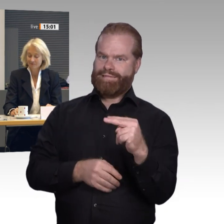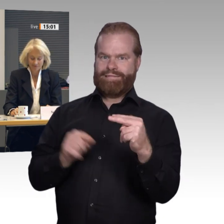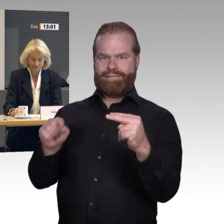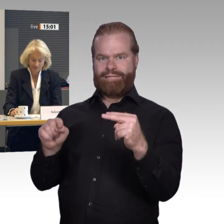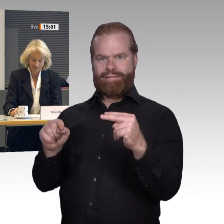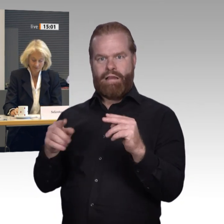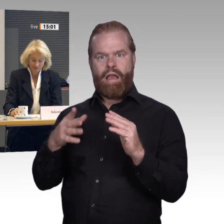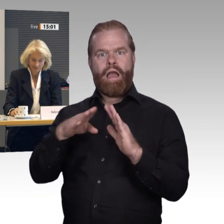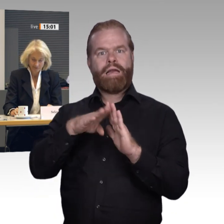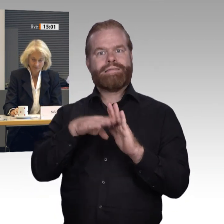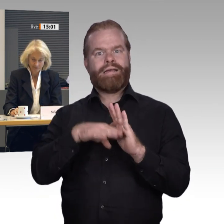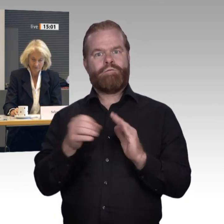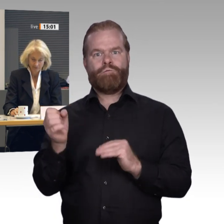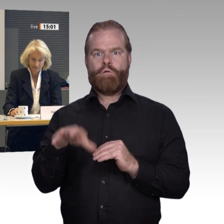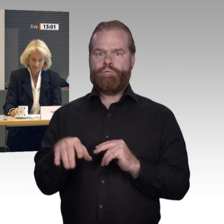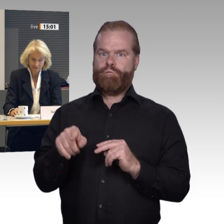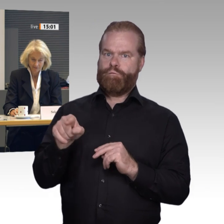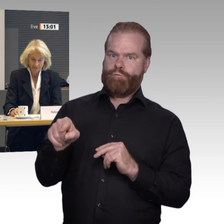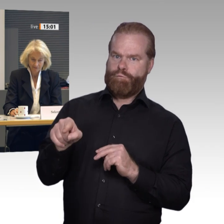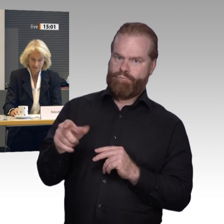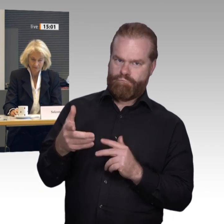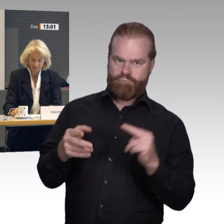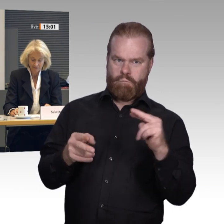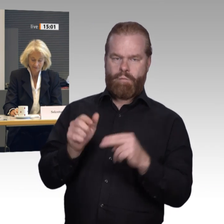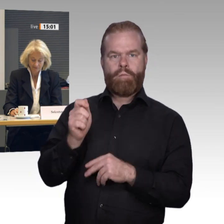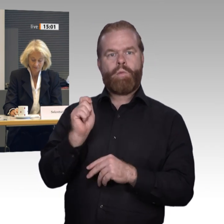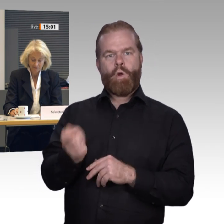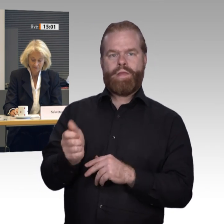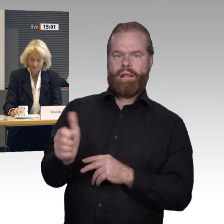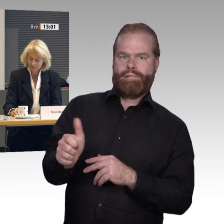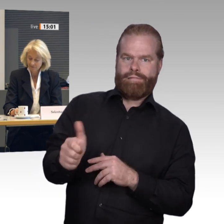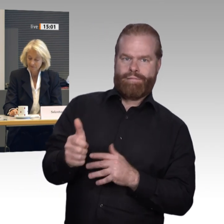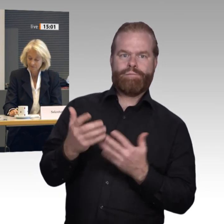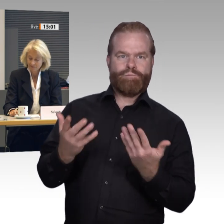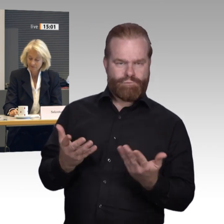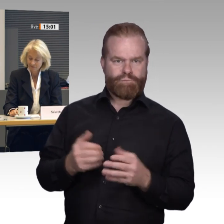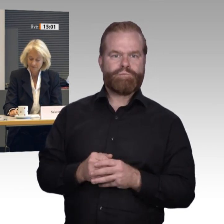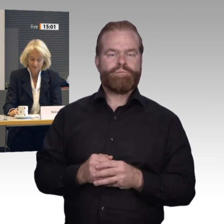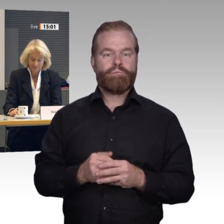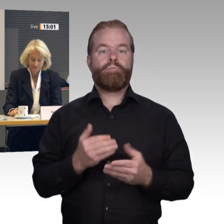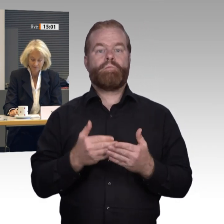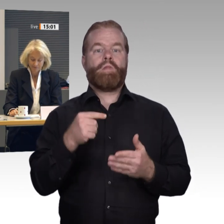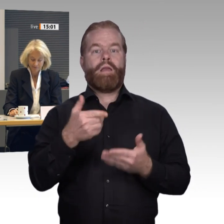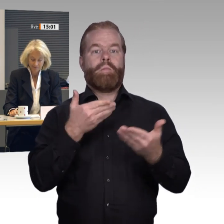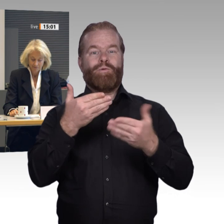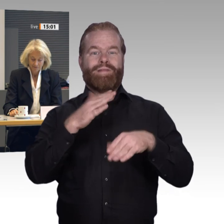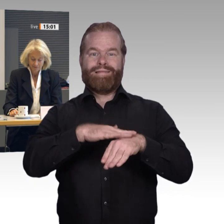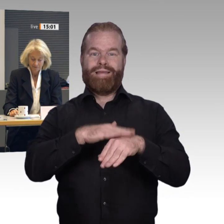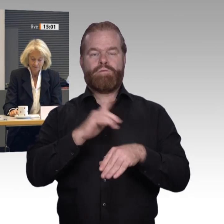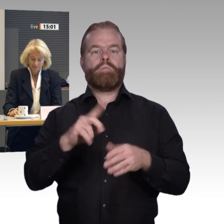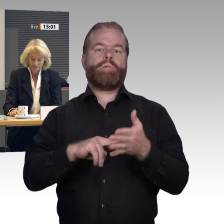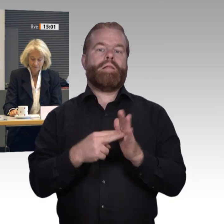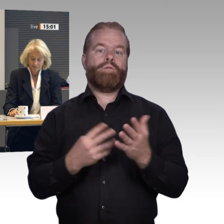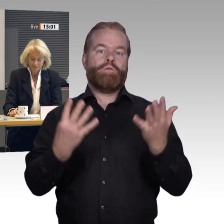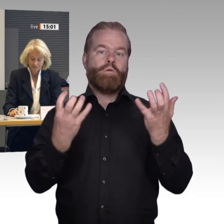uns zur Verfügung stehende Beratungszeit von 90 Minuten wird nach dem üblichen Schlüssel entsprechend ihrer jeweiligen